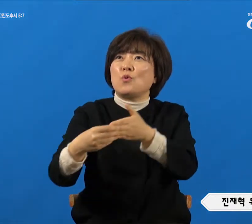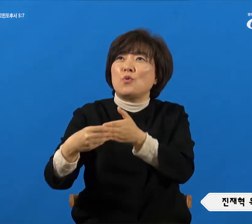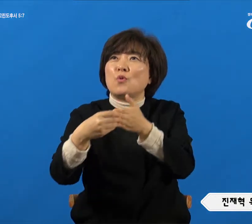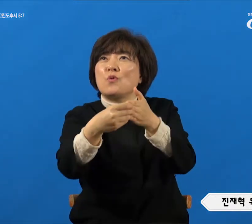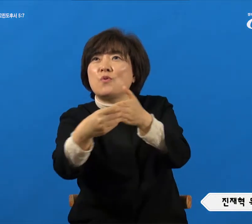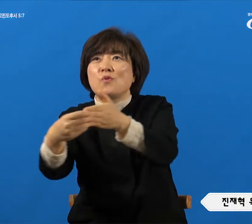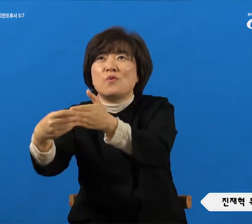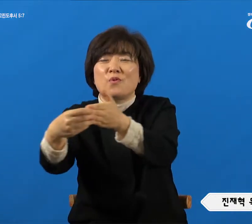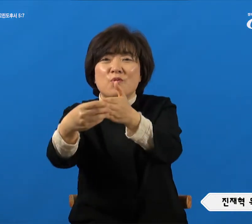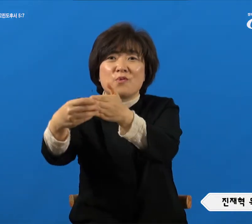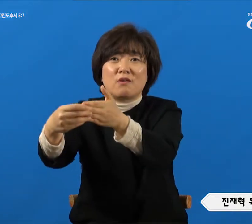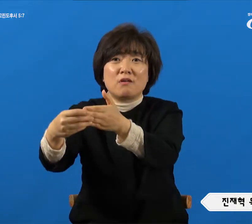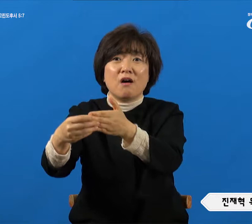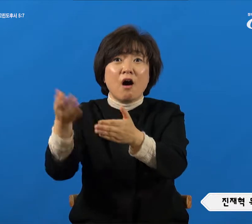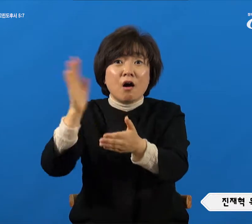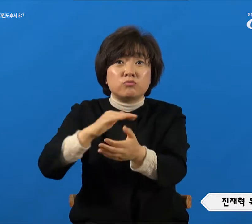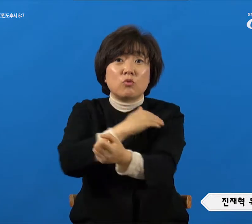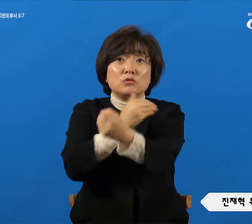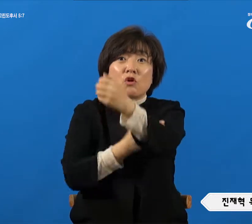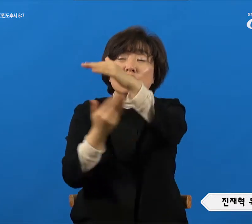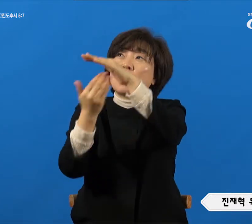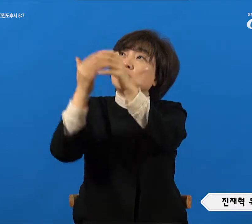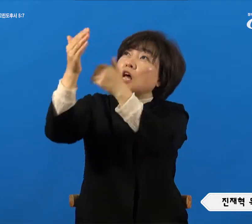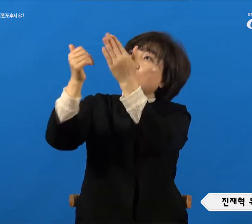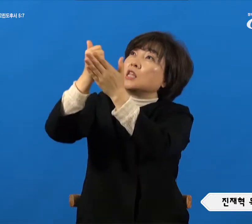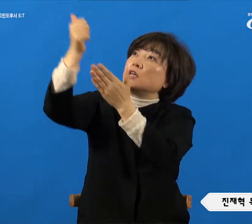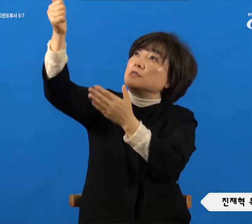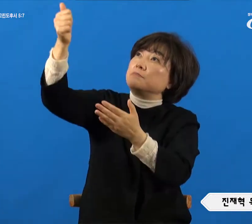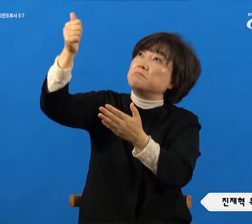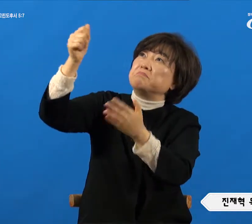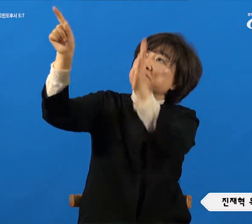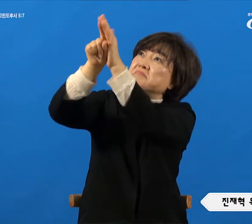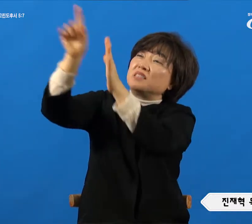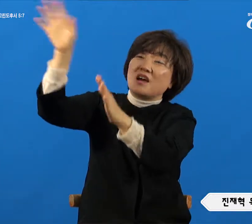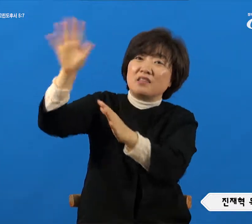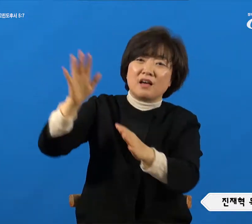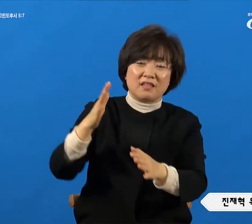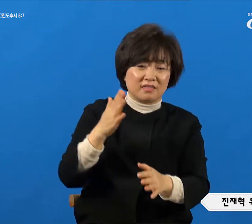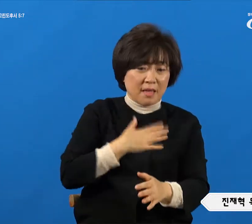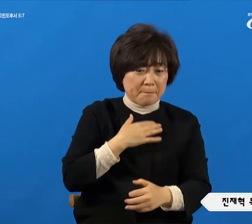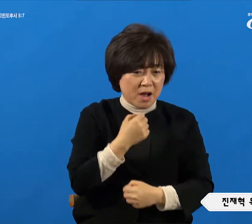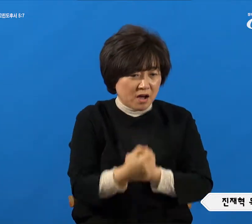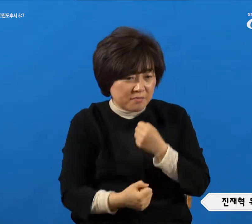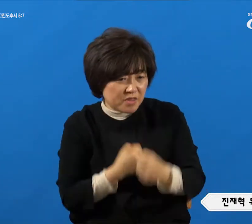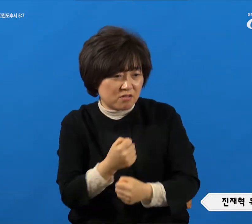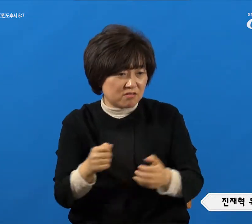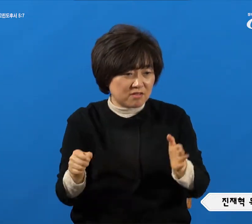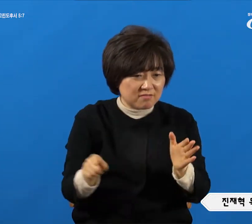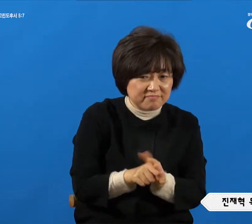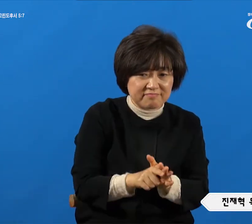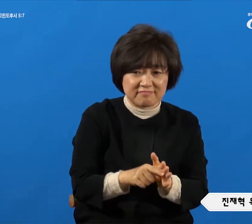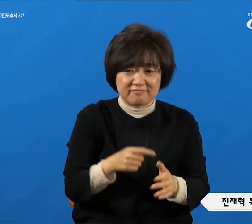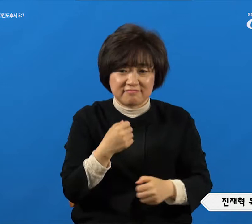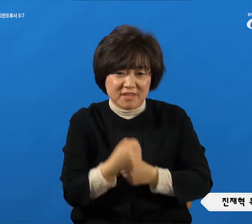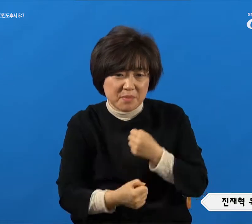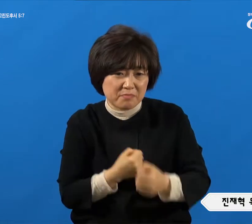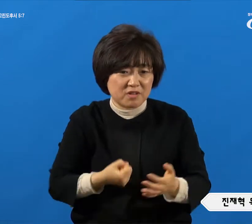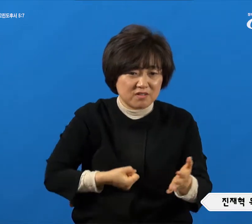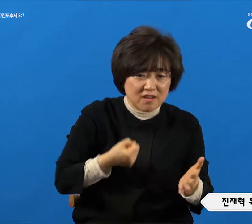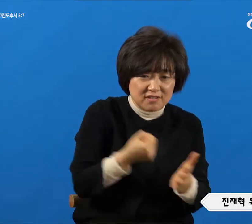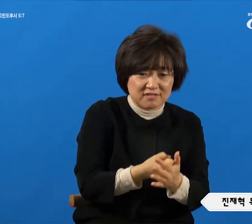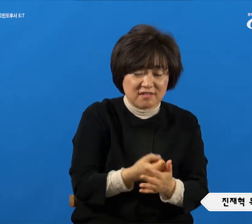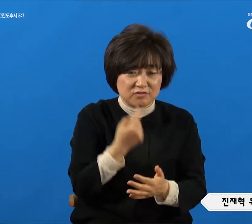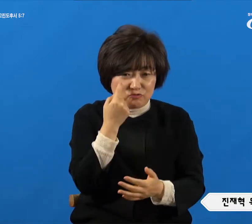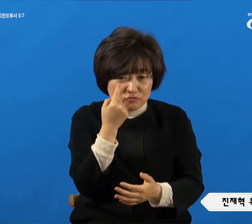전능하신 하나님 앞에서 자기들이 결정합니다. 환경이 결정하도록 만듭니다. 눈에 보이는